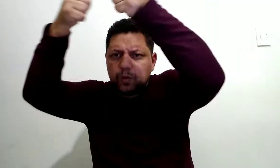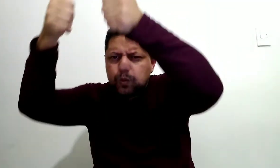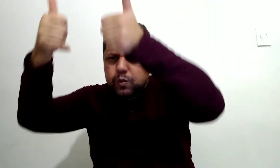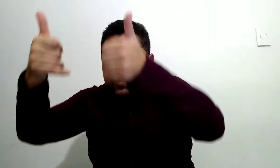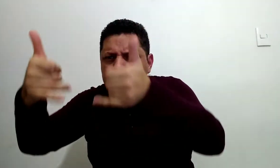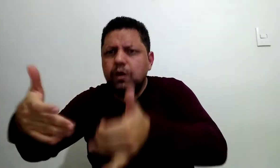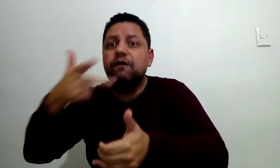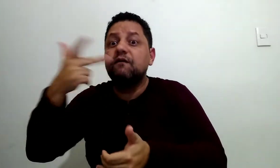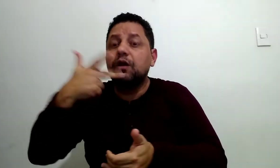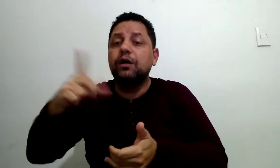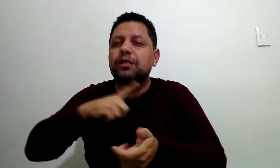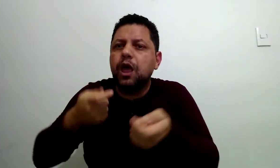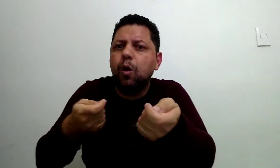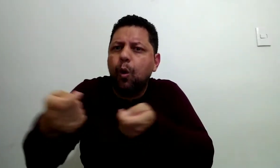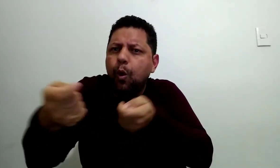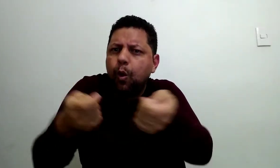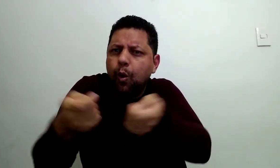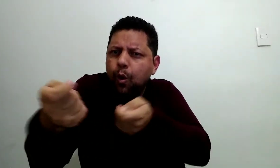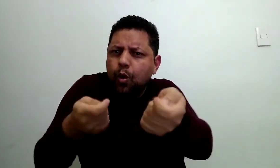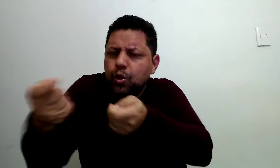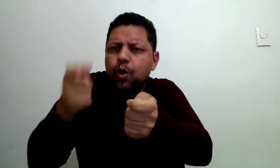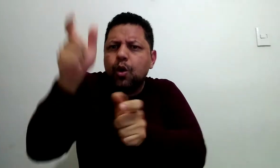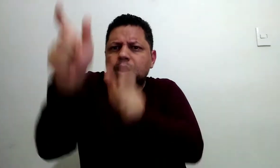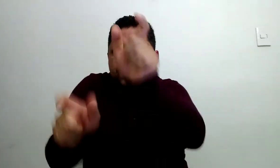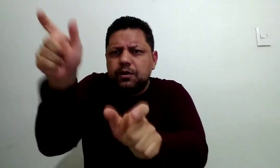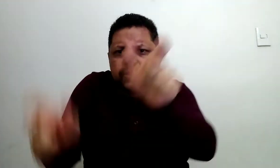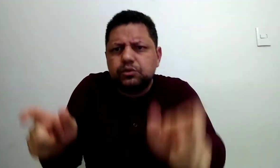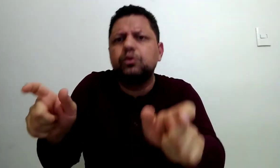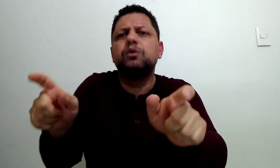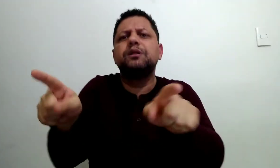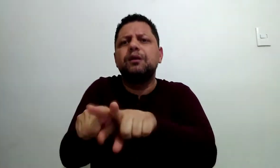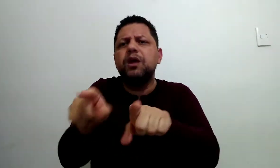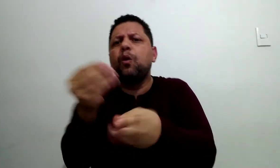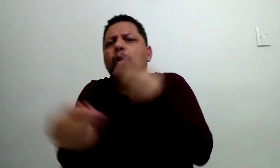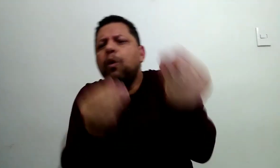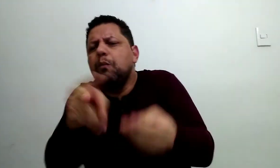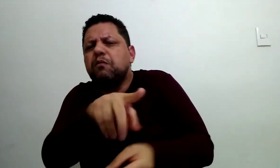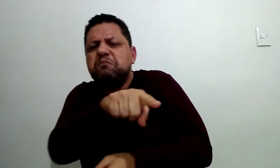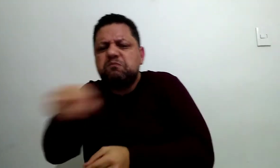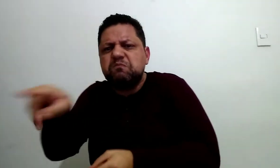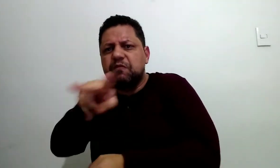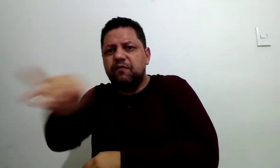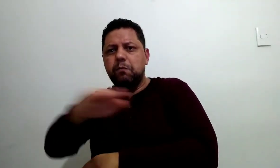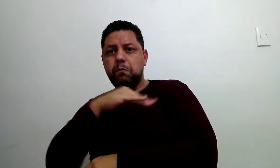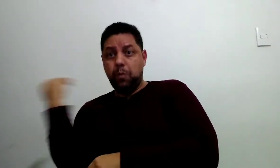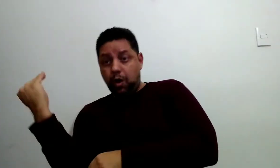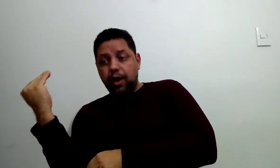explicou que o controle do cidadão e da morte deles está diretamente ligado